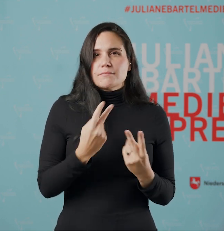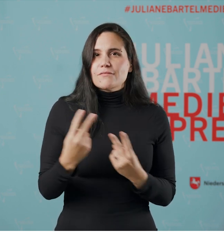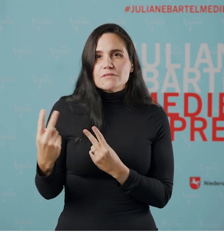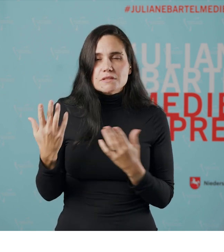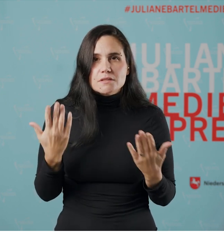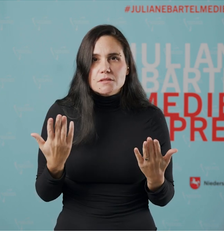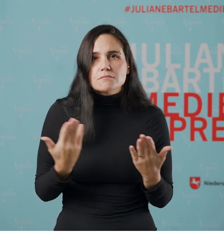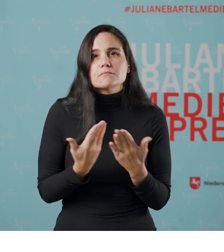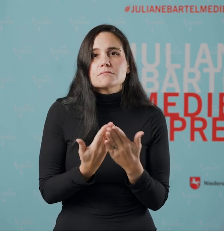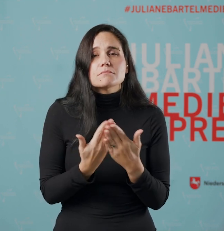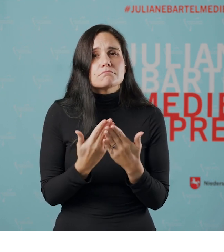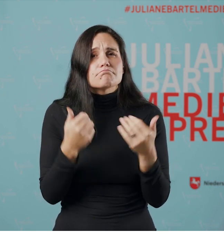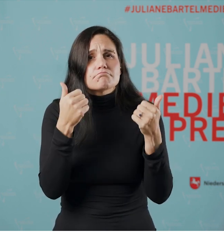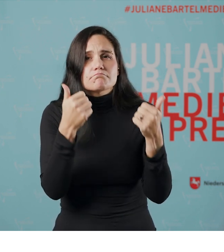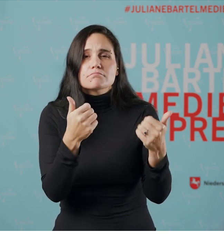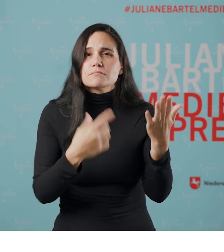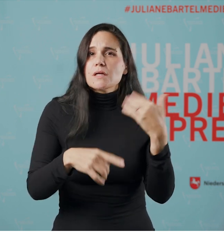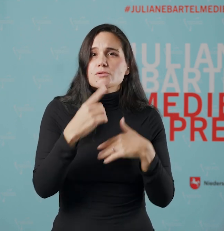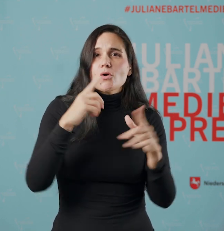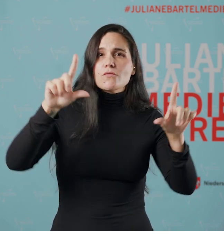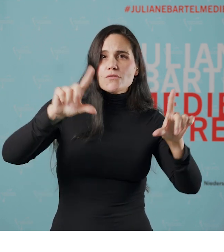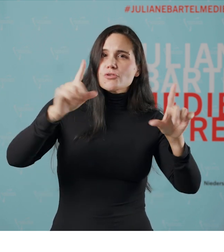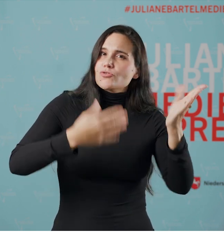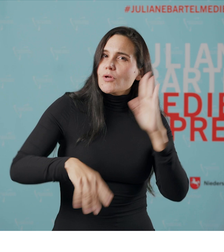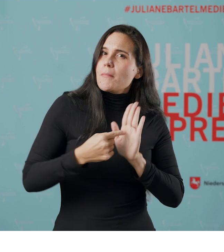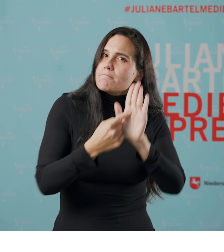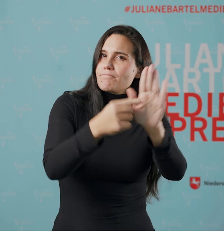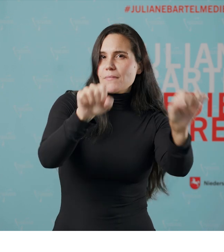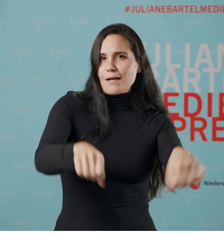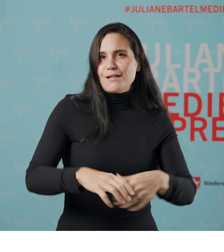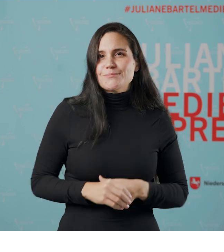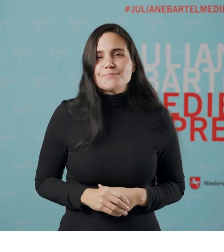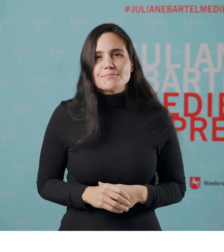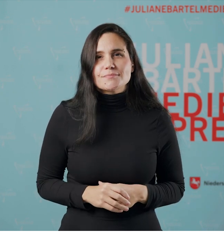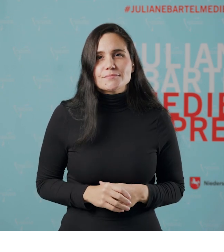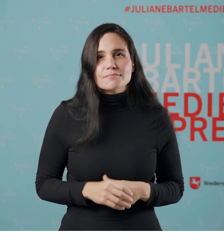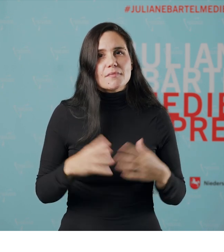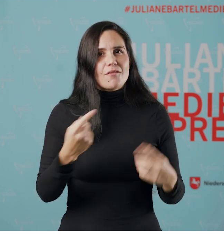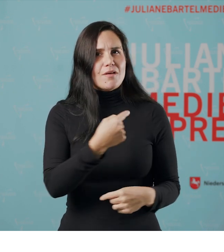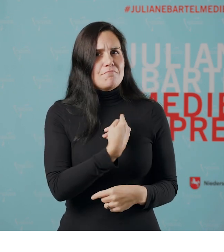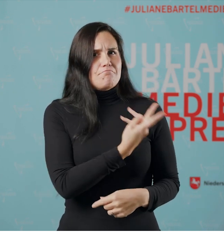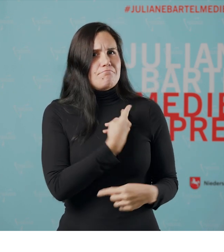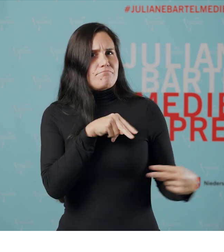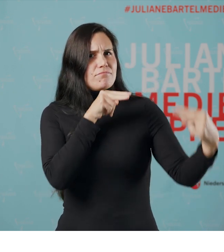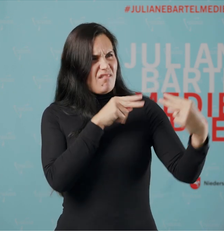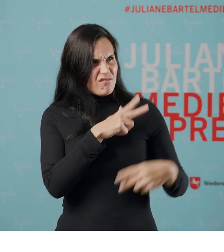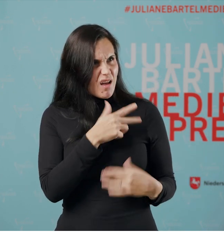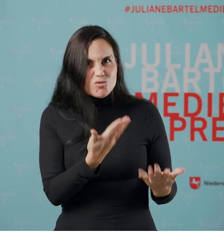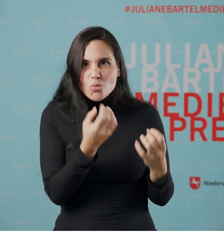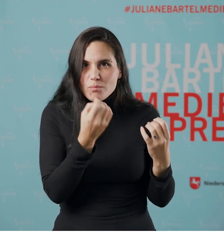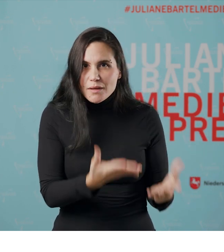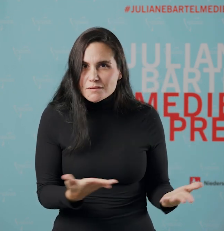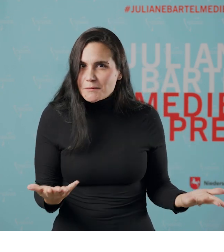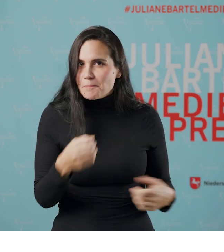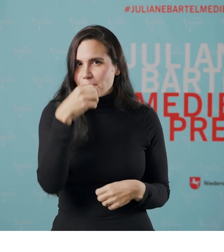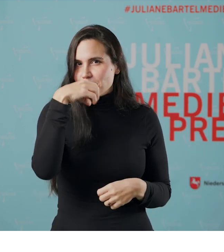Fall sehr am Herzen liegen. Und es ist toll, dass wir das mit dieser Veranstaltung nochmal unterstreichen können. Wir haben uns gerade angeguckt und haben uns gefragt, ob das